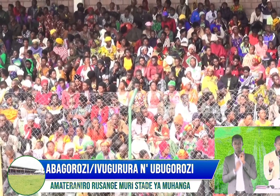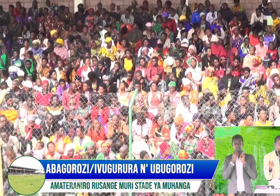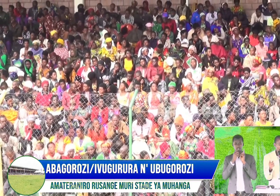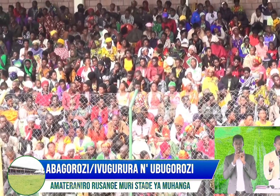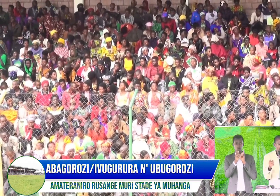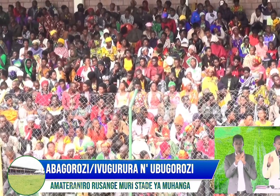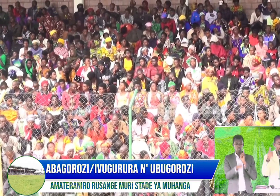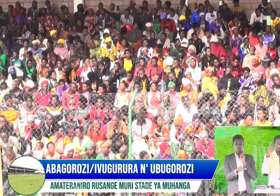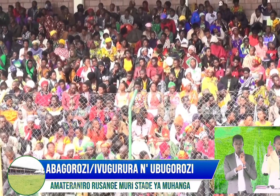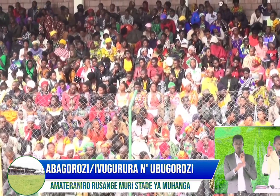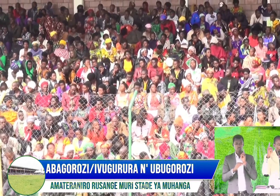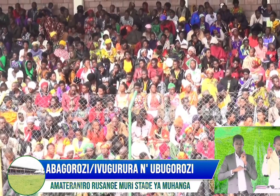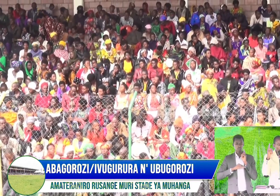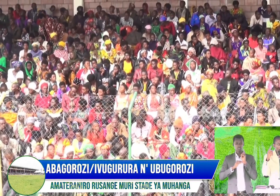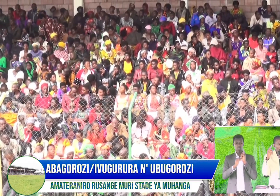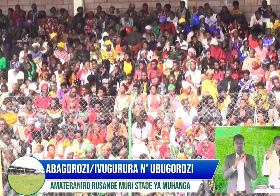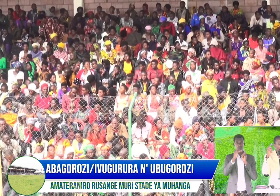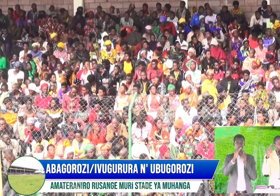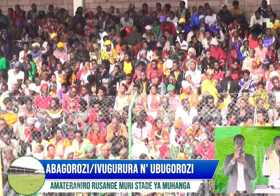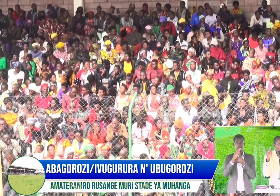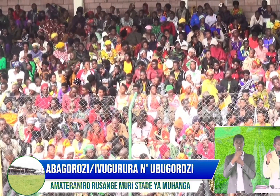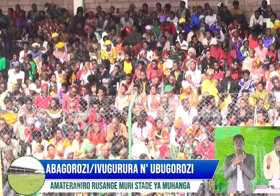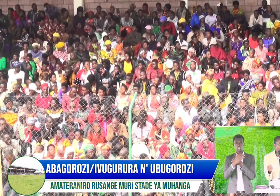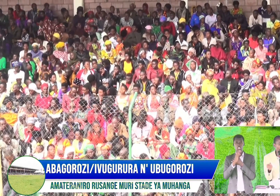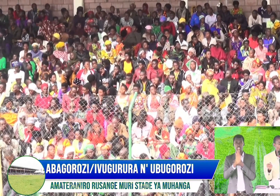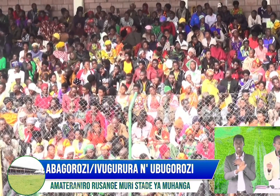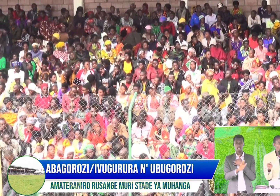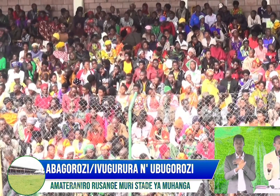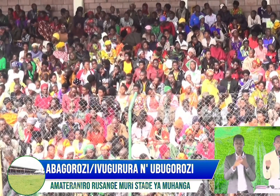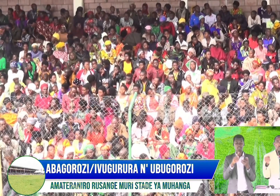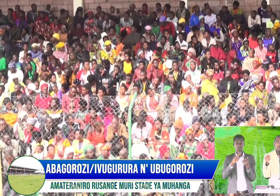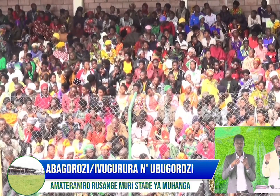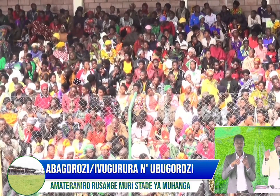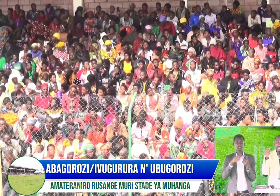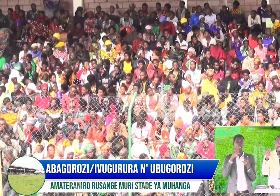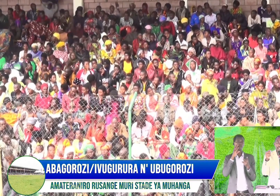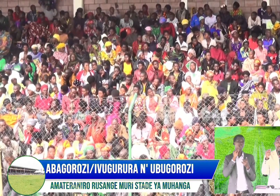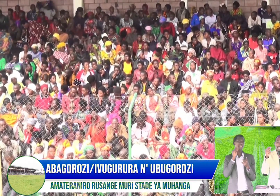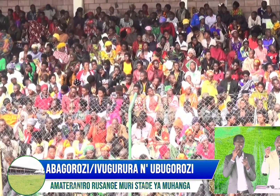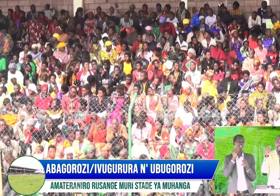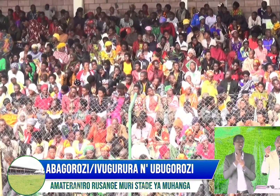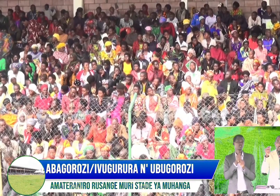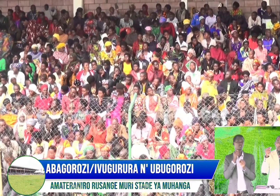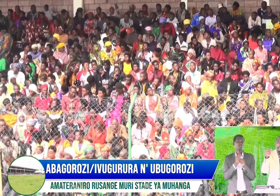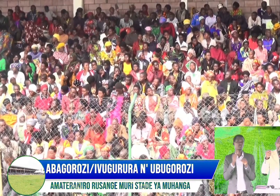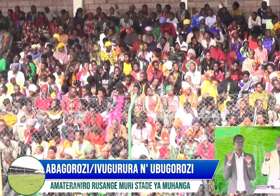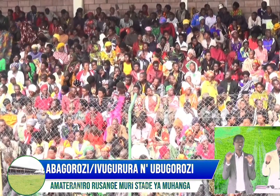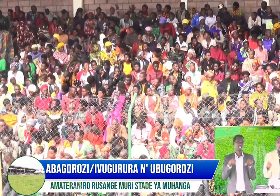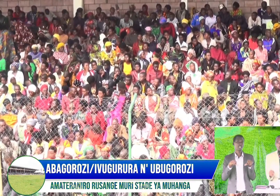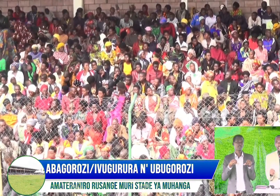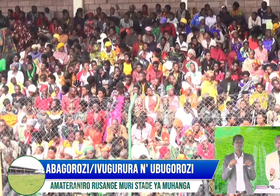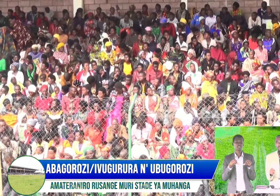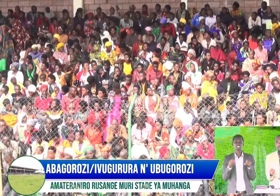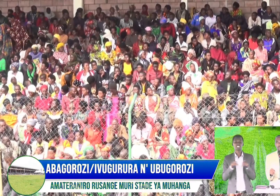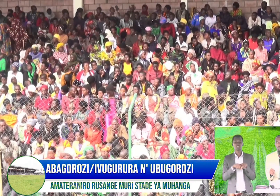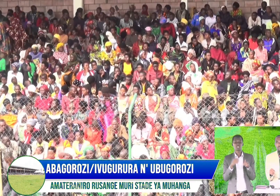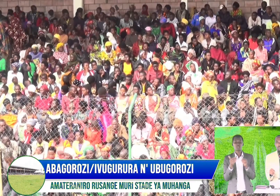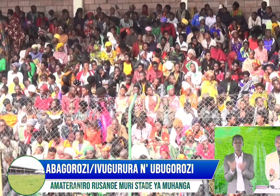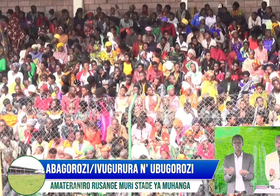ye, nibyo yimenyereje gukora, mu by'ukuri idatandukanye n'iy'umwana